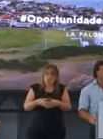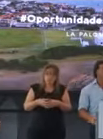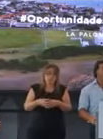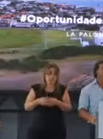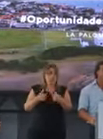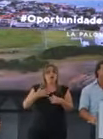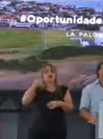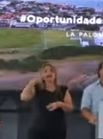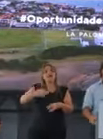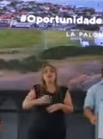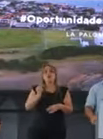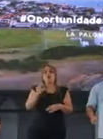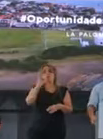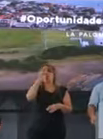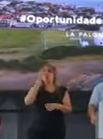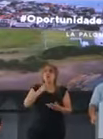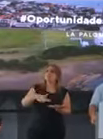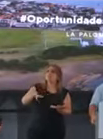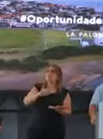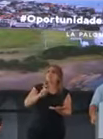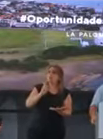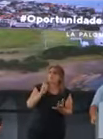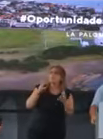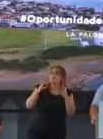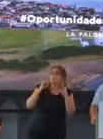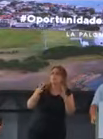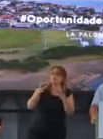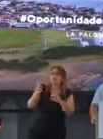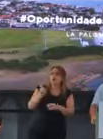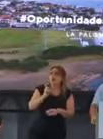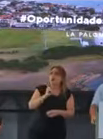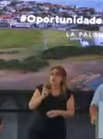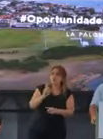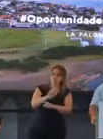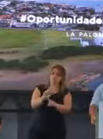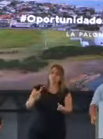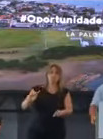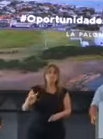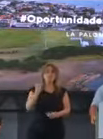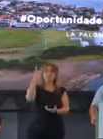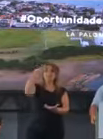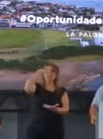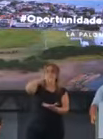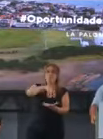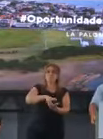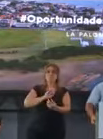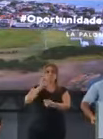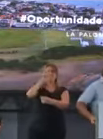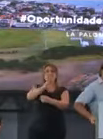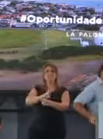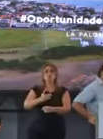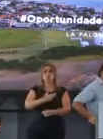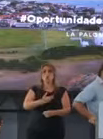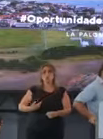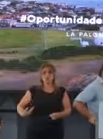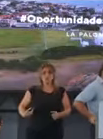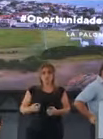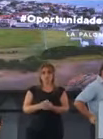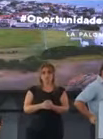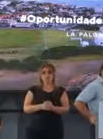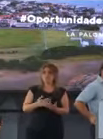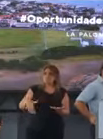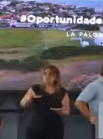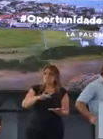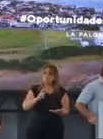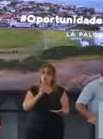a creer que en Uruguay hay zona roja. ¿Saben cuál es el primer lugar que va a ir el gobierno? A donde el gobierno marcó que son zonas